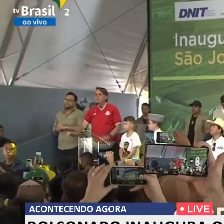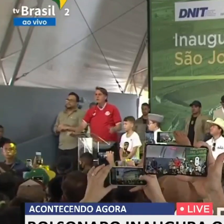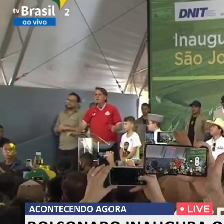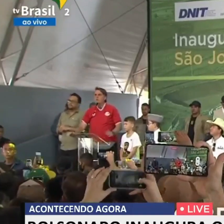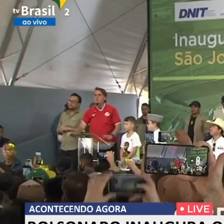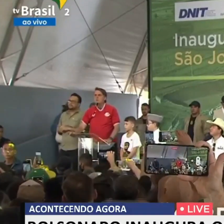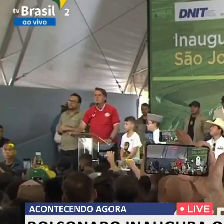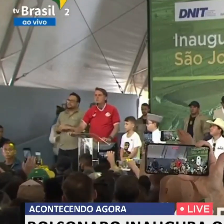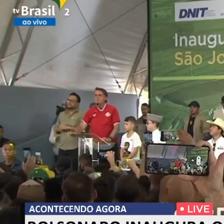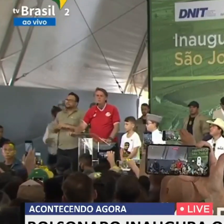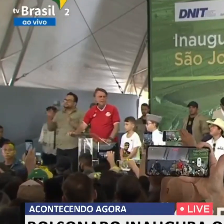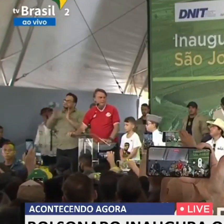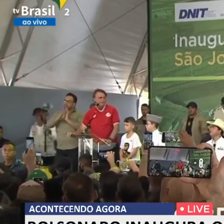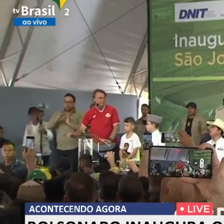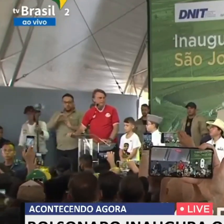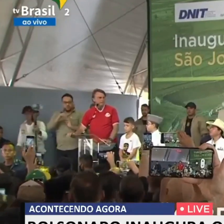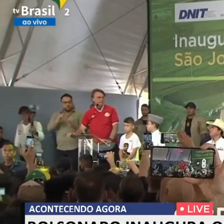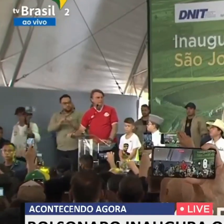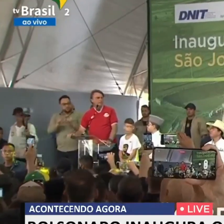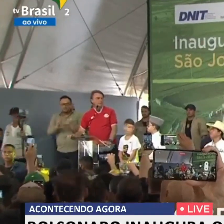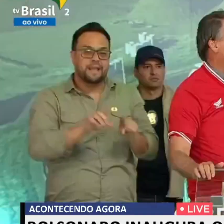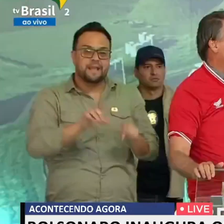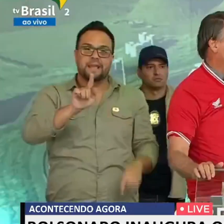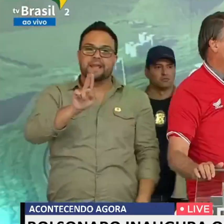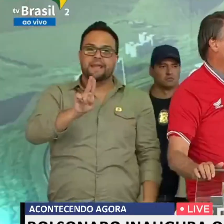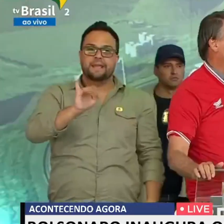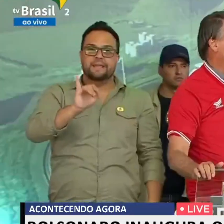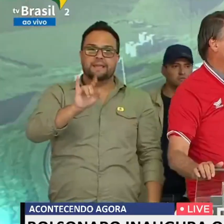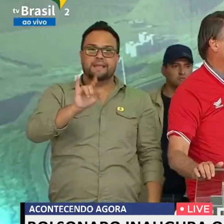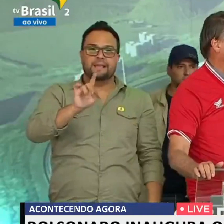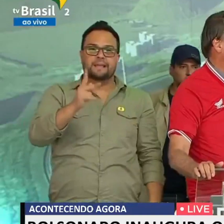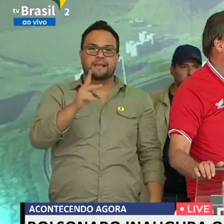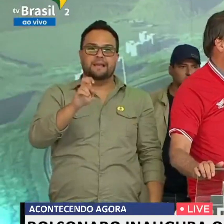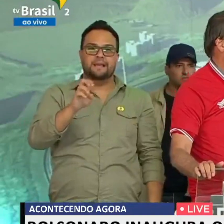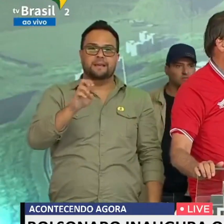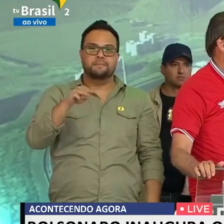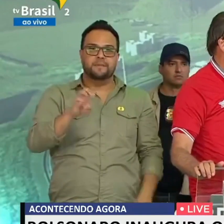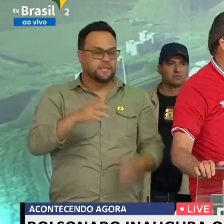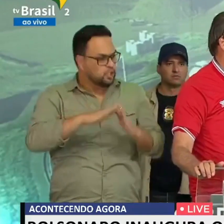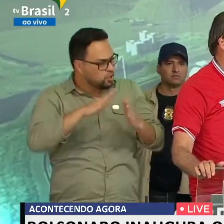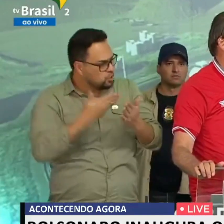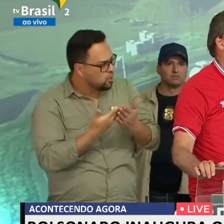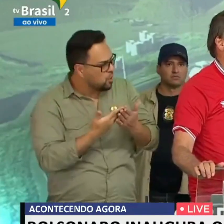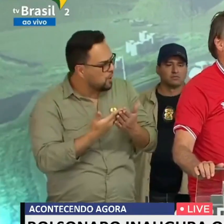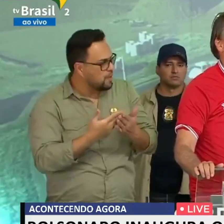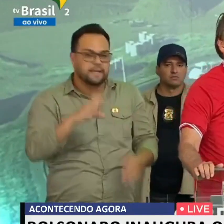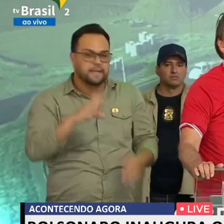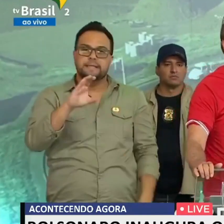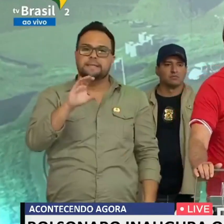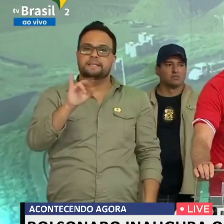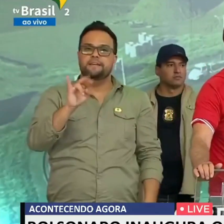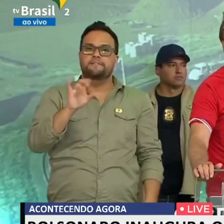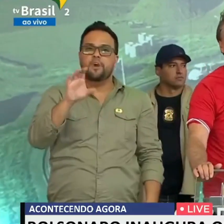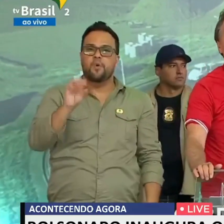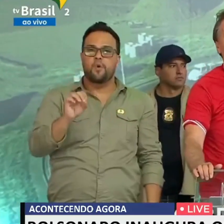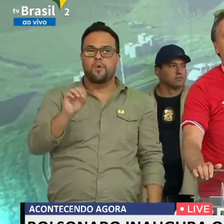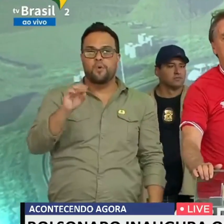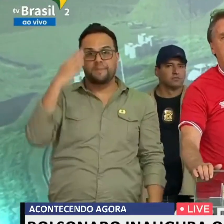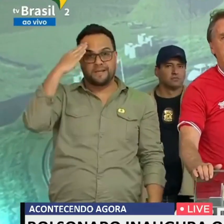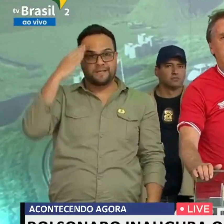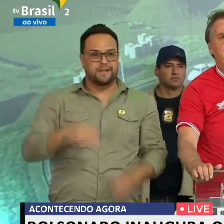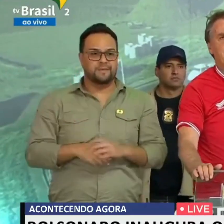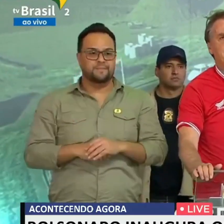Depois do Miguel, chegou aqui também o Pierre. Escola Cívico-Militar, é isso mesmo? Escola Cívico-Militar. Uma